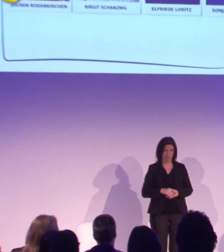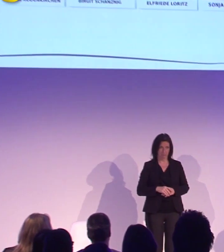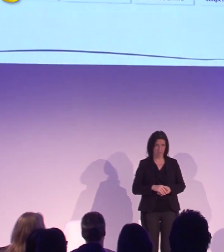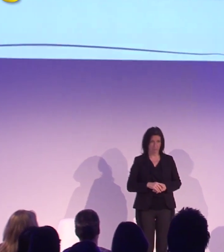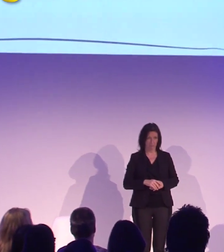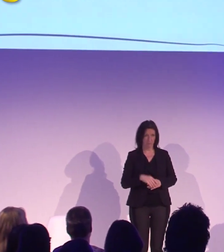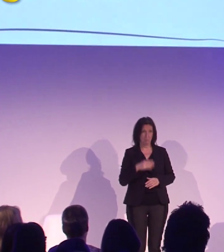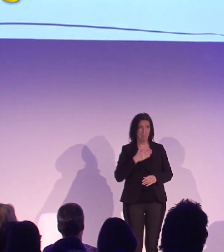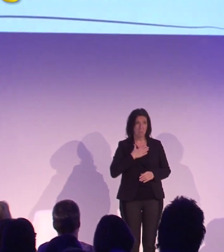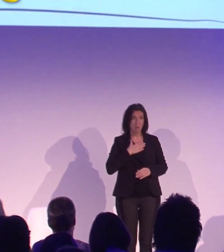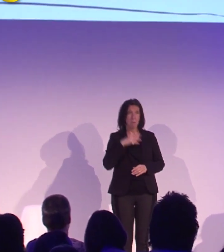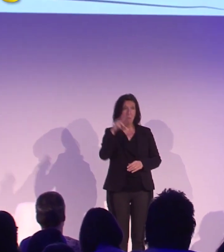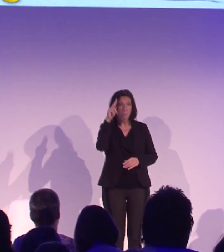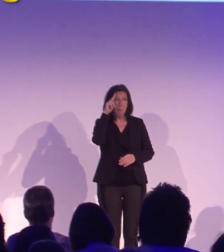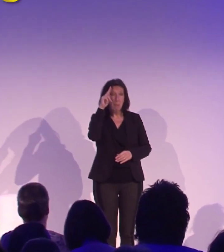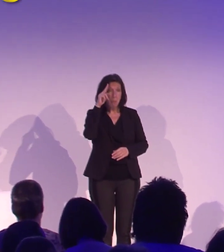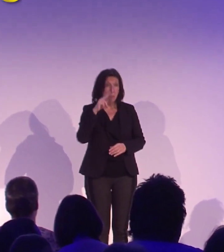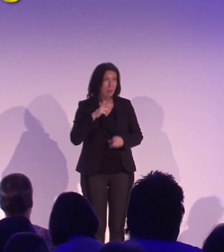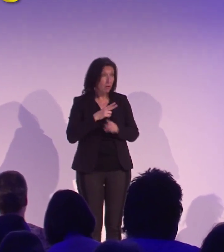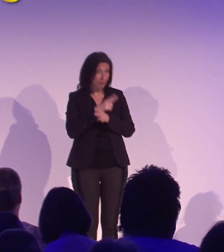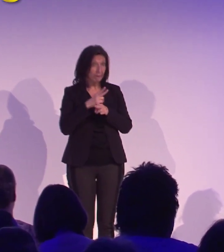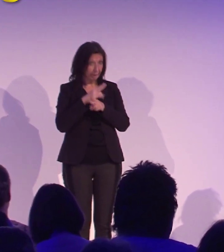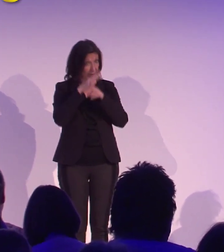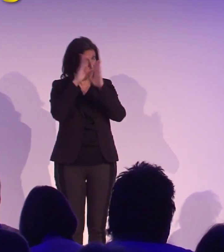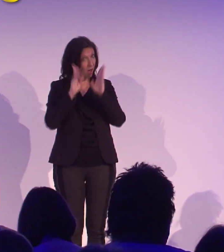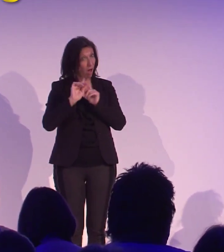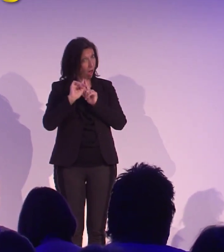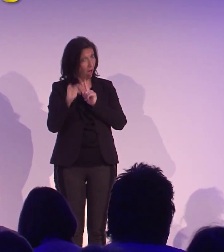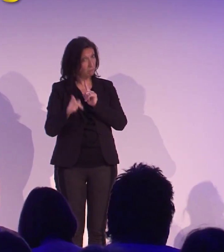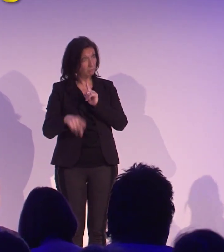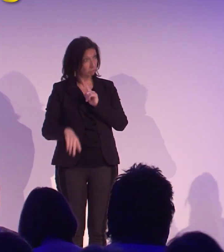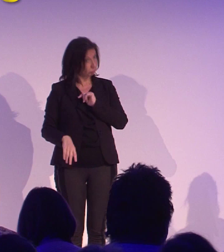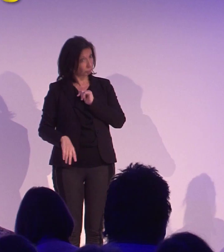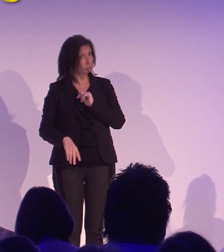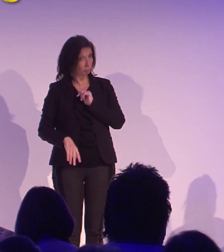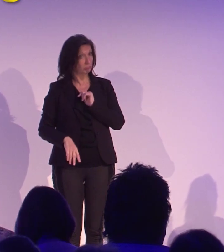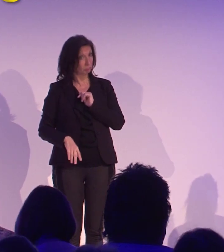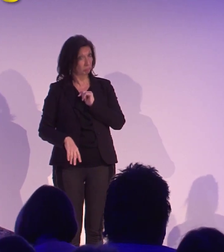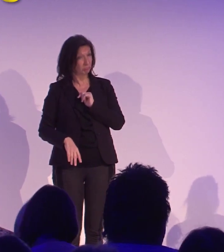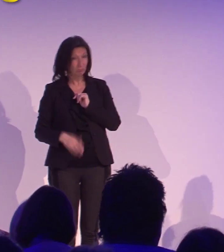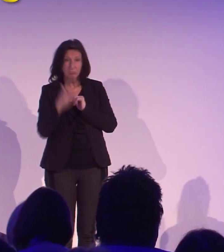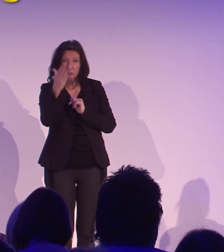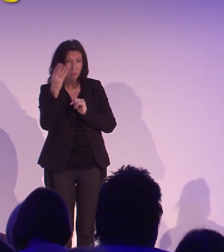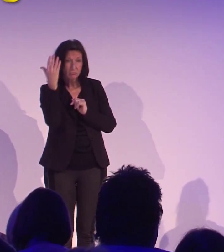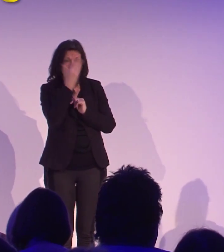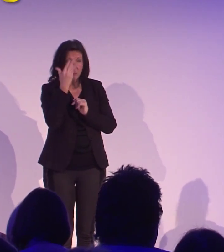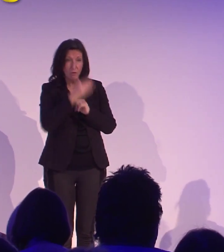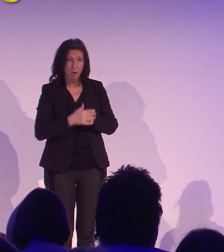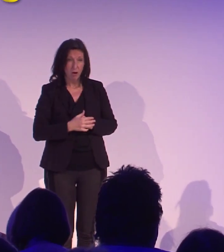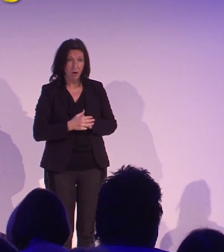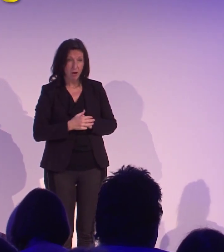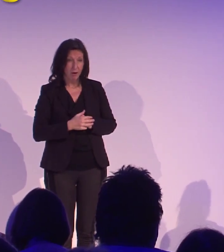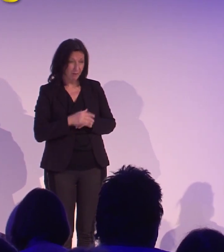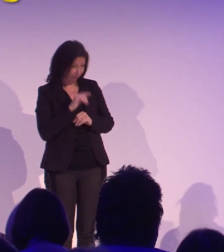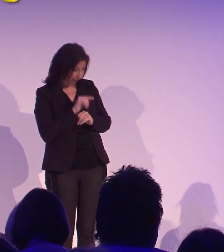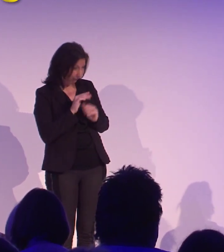Mein Bur geht in die AIDA. Gell? Stellt euch das vor, er geht aus